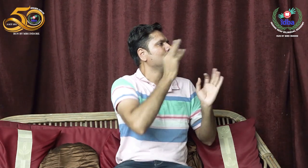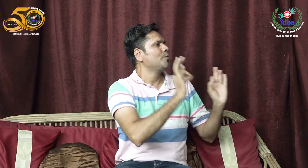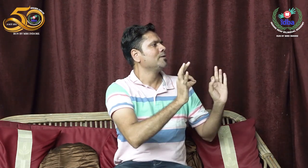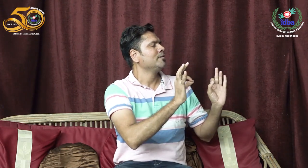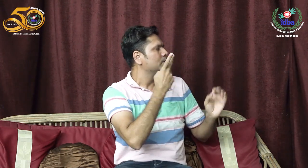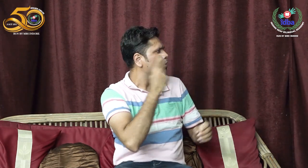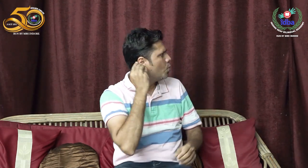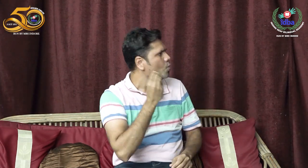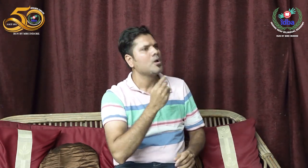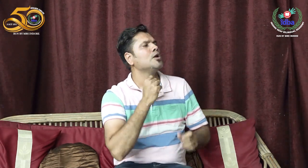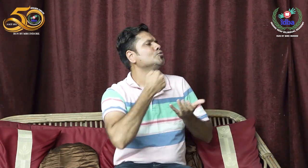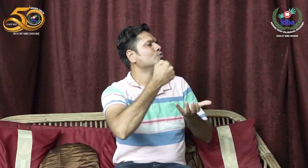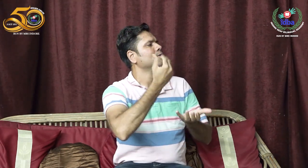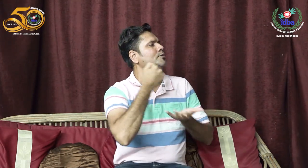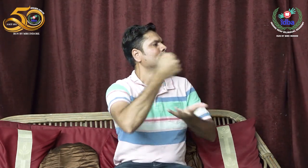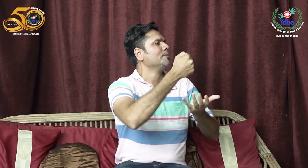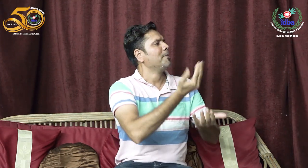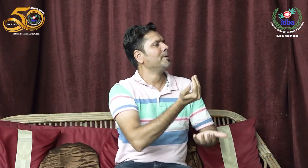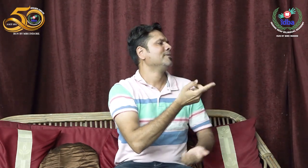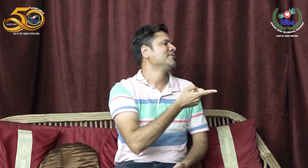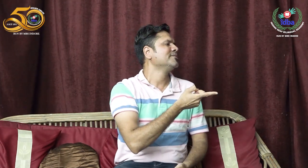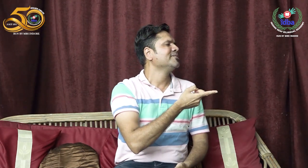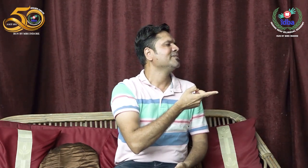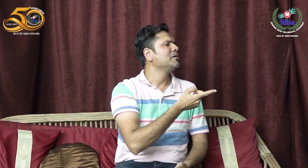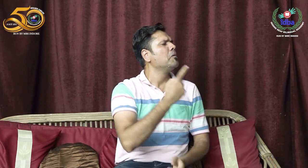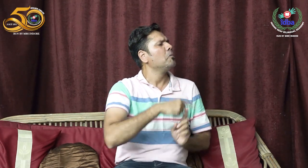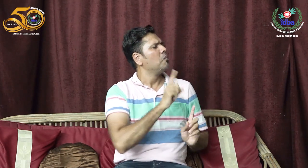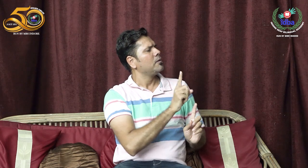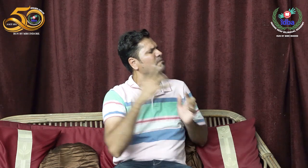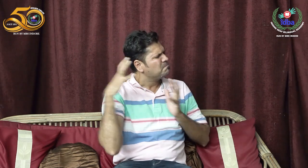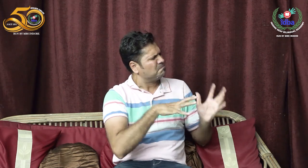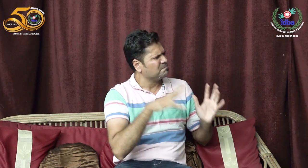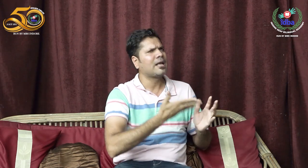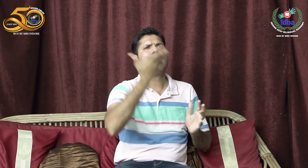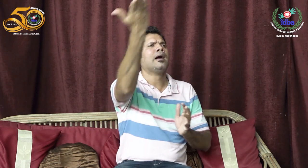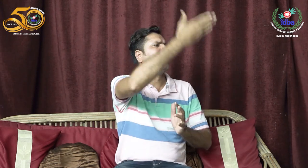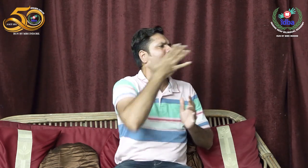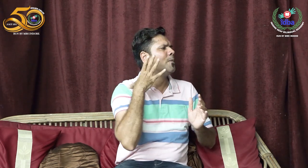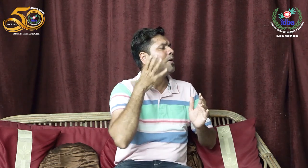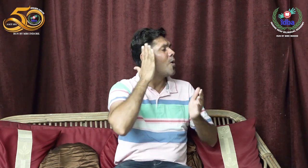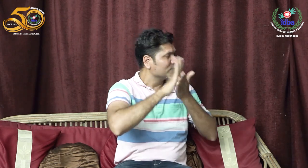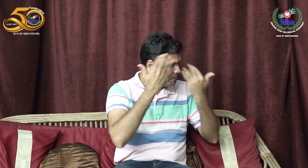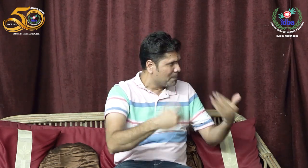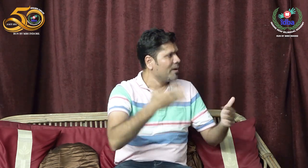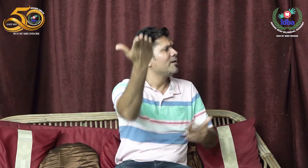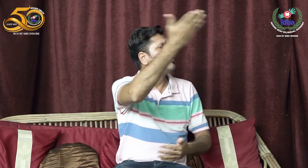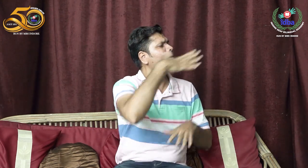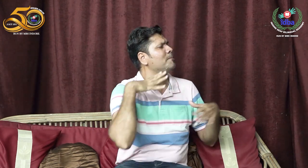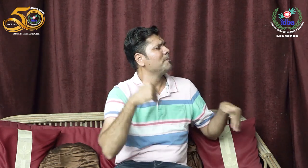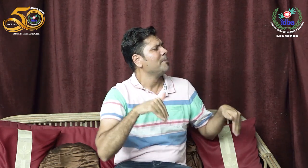और भी जो और नया सेक्शन दूसरी जगह और खुले, और जो है मतलब कनेक्टेड हो, उनका खुद का ना